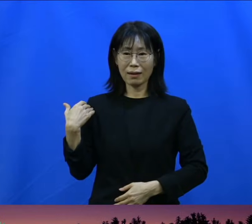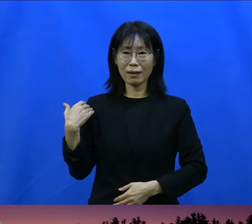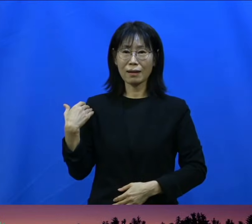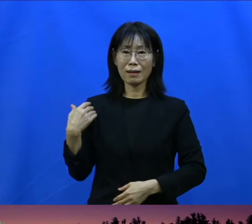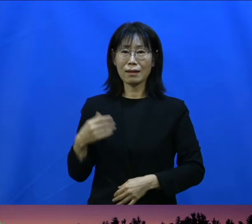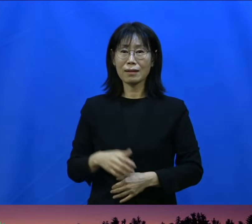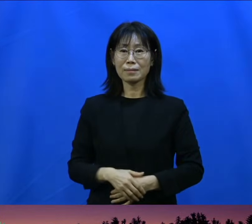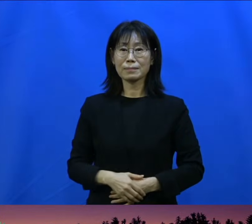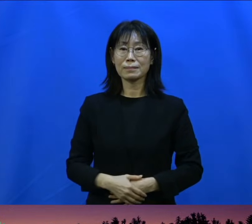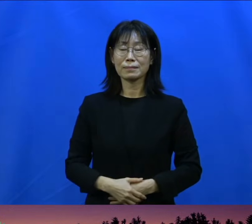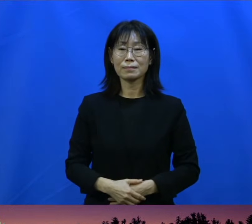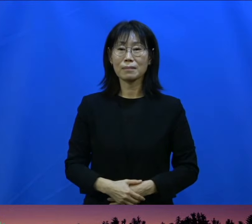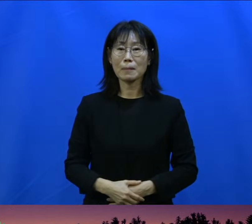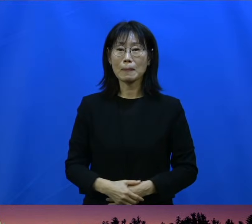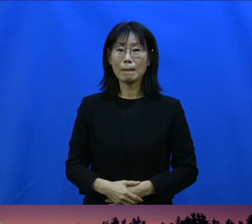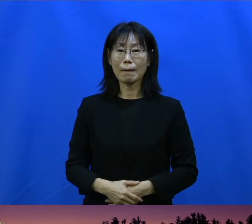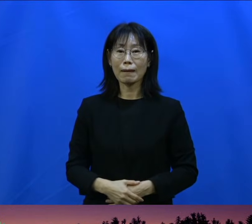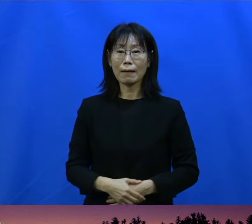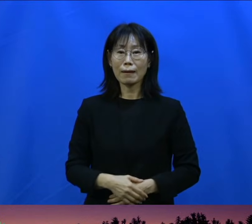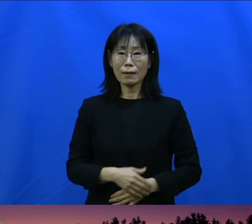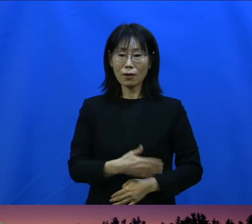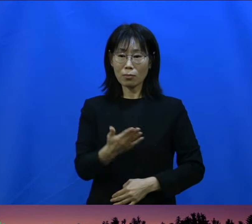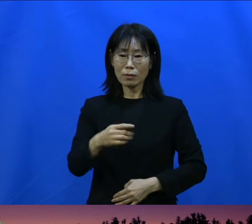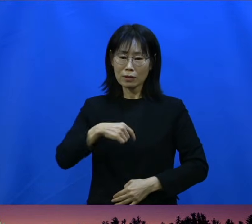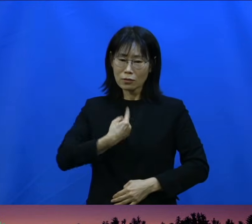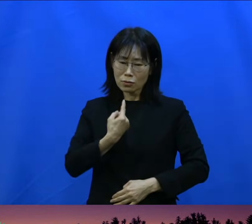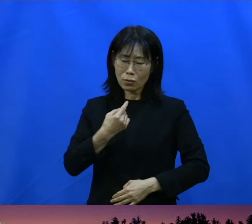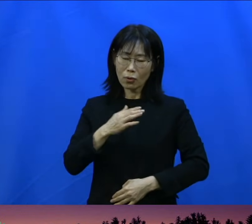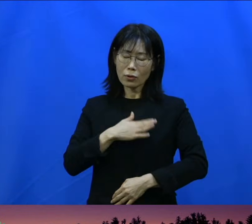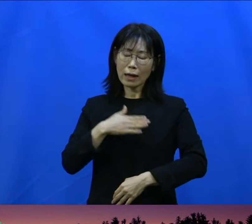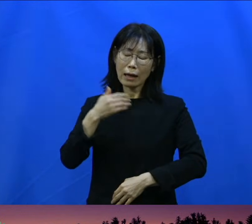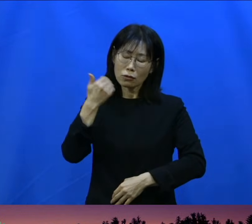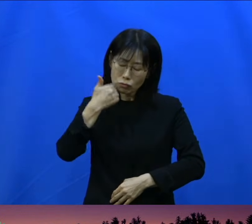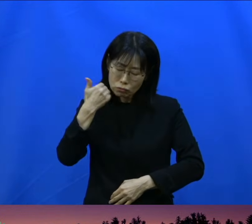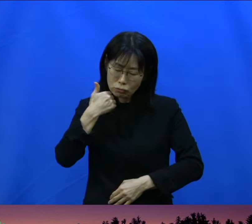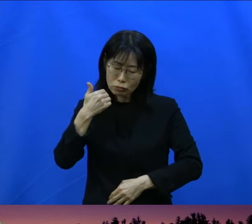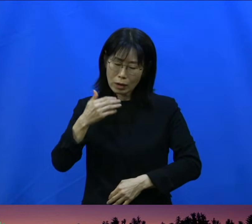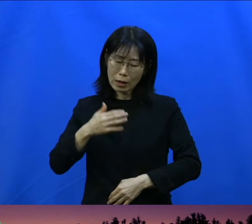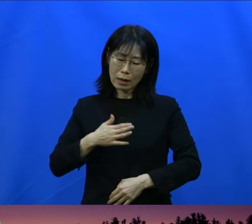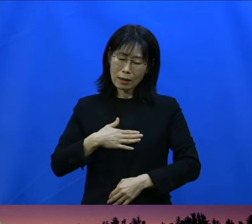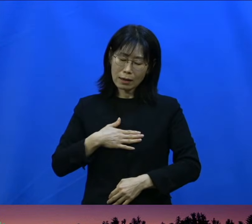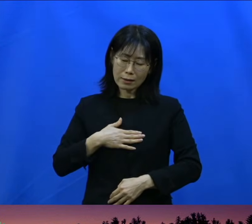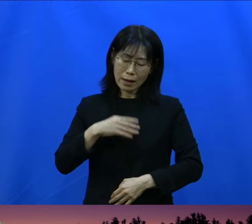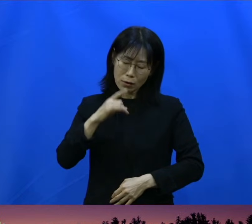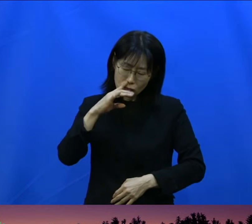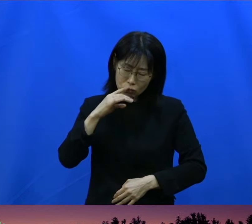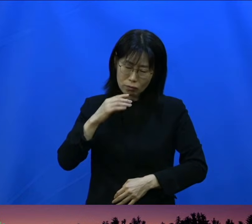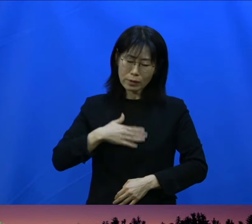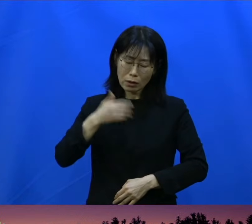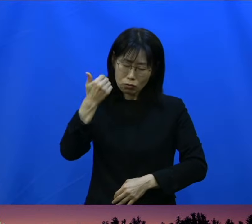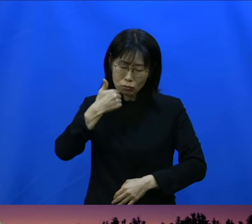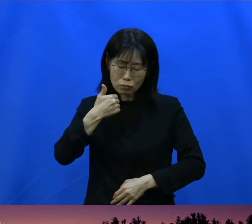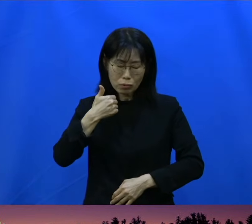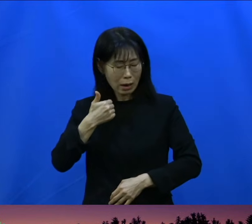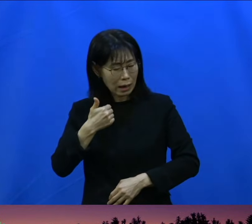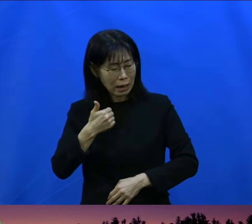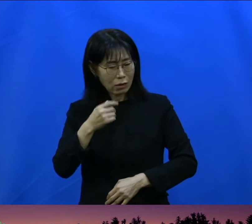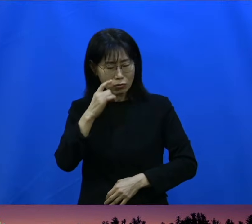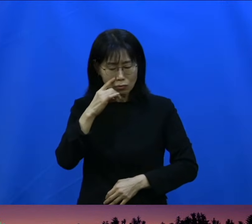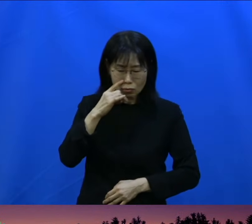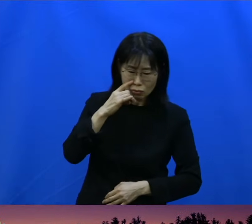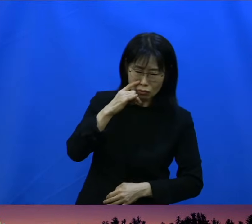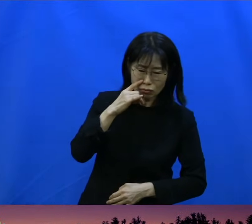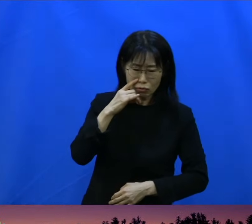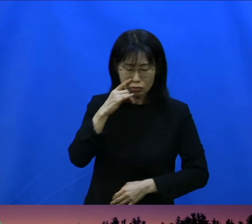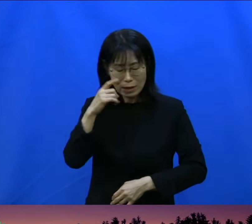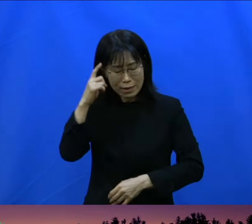여러분 자기 자아 성찰을 너무 오래 하면요 정신분열이 일어날 수도 있어요. 우울증에 걸릴 수도